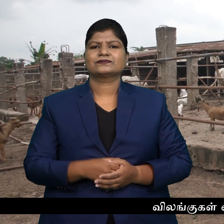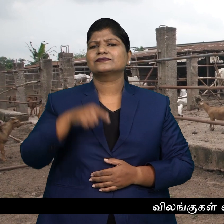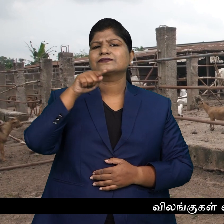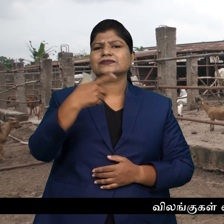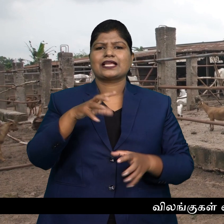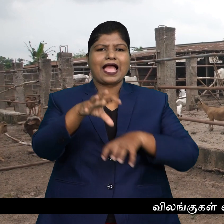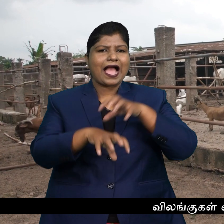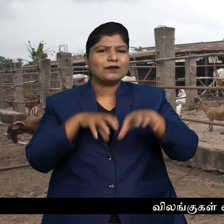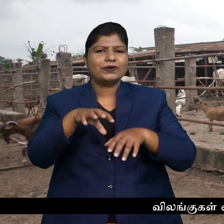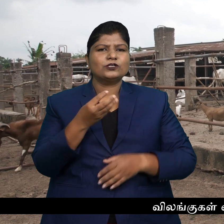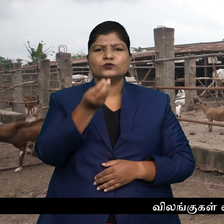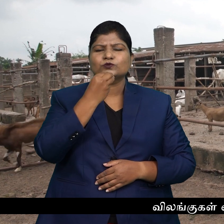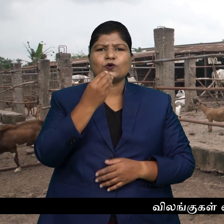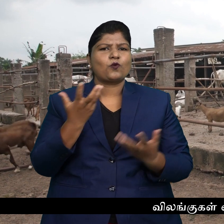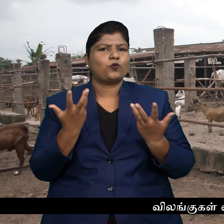விலங்குகள் என்ன சாப்பிடுகின்றன?